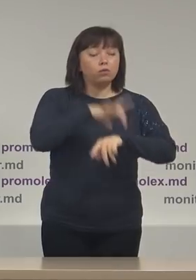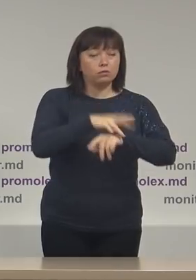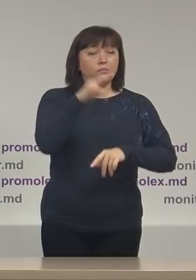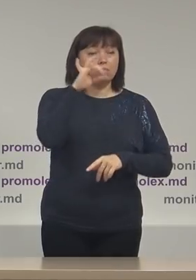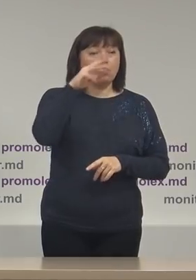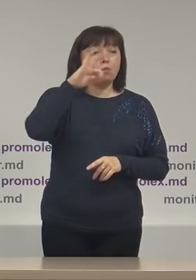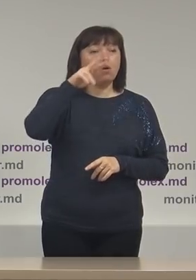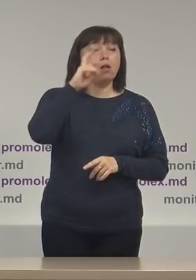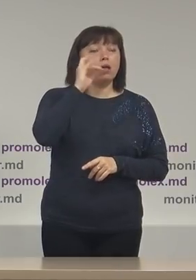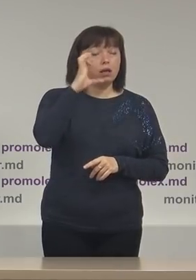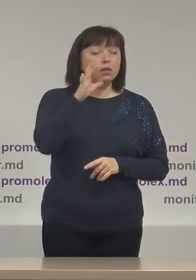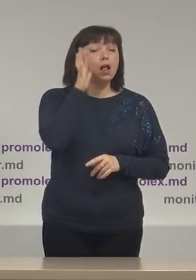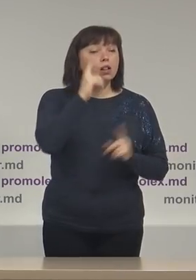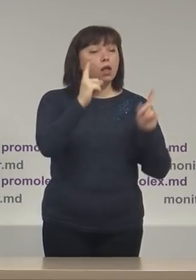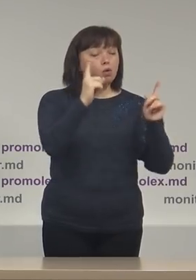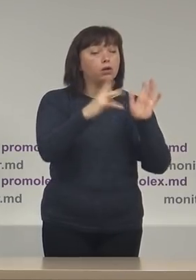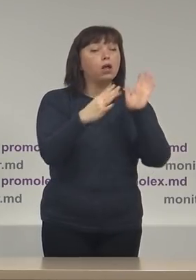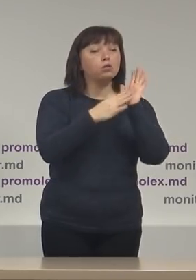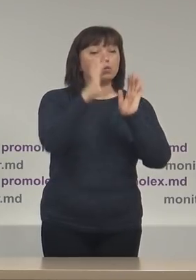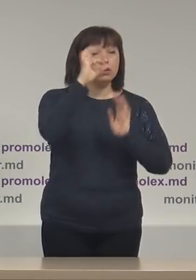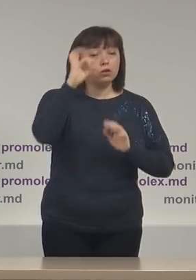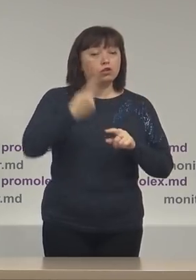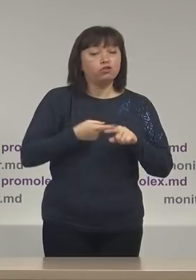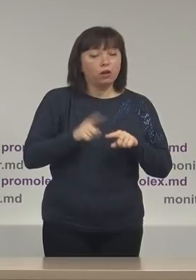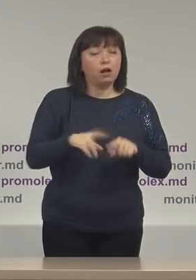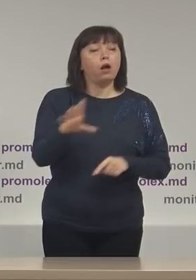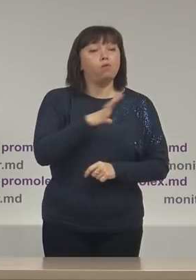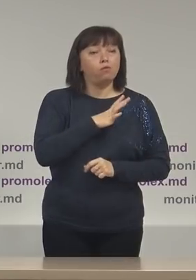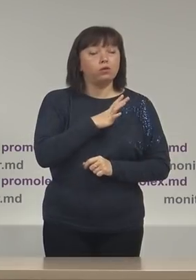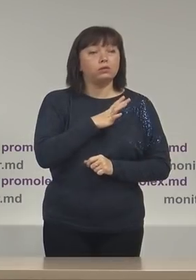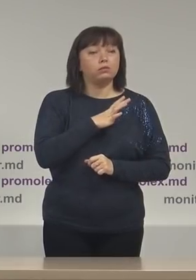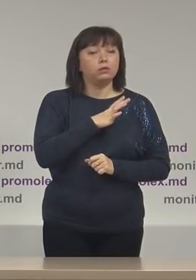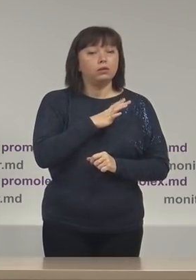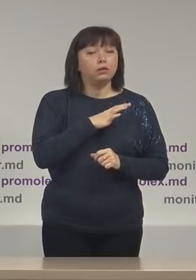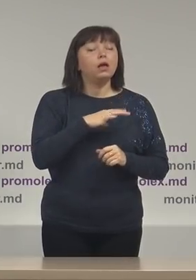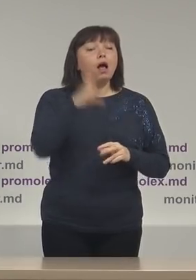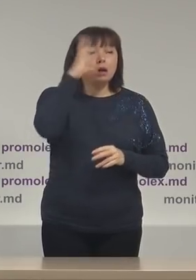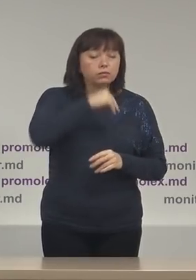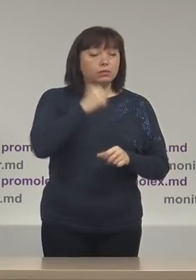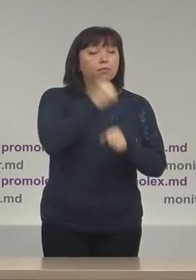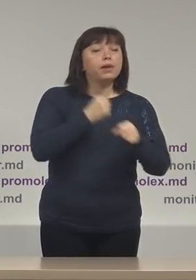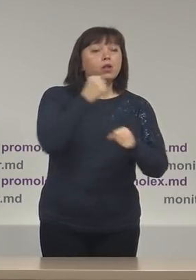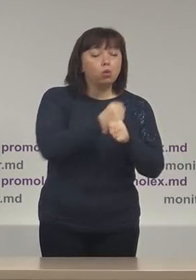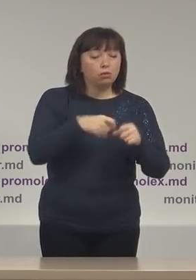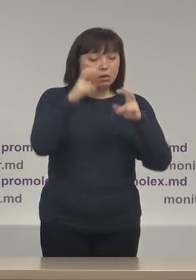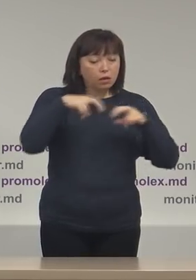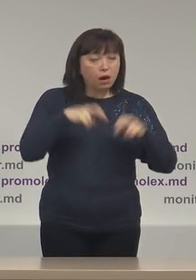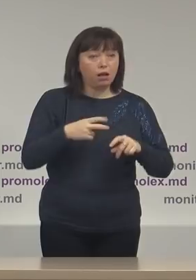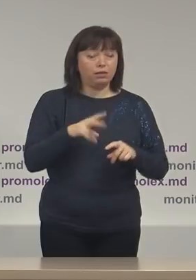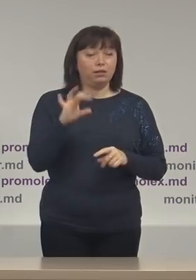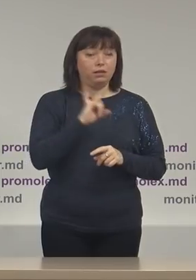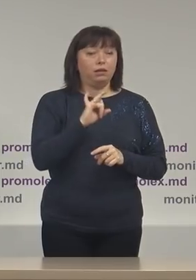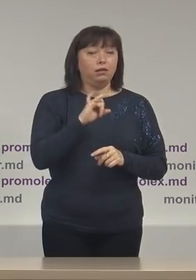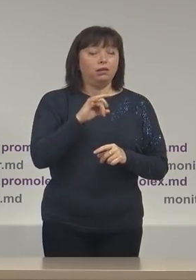orele 9:00, încă o dată reiterez, și care au fost, care s-a reușit să fie prelucrate de colegii noștri